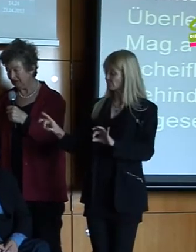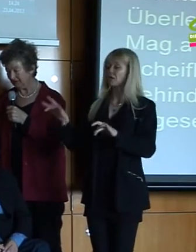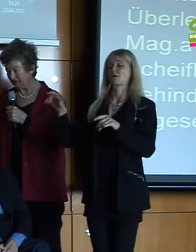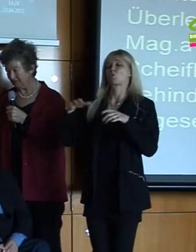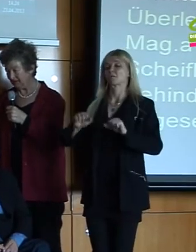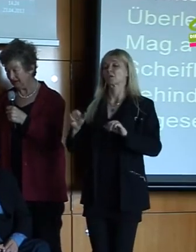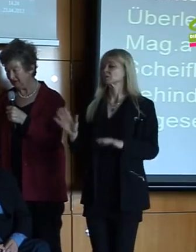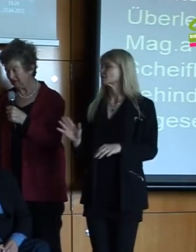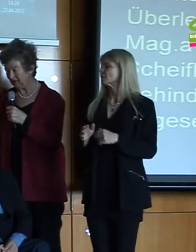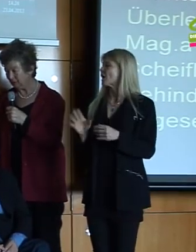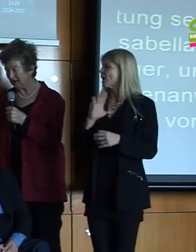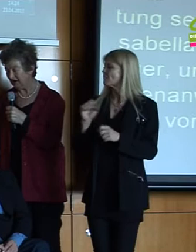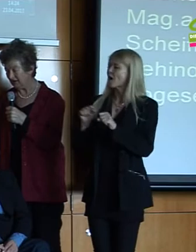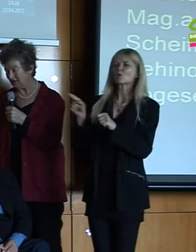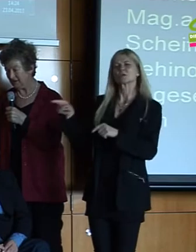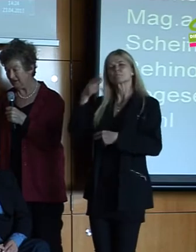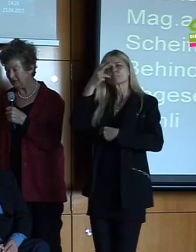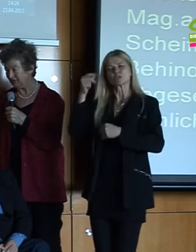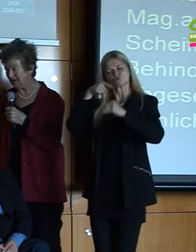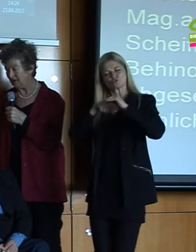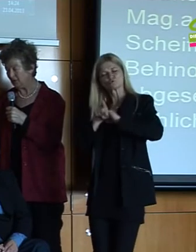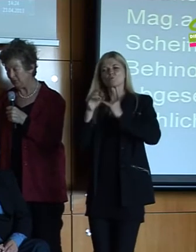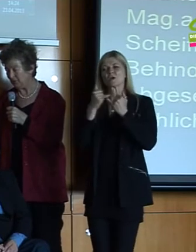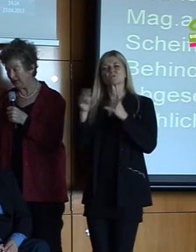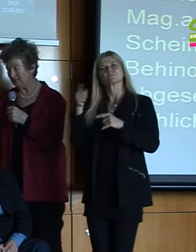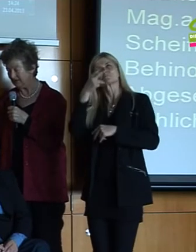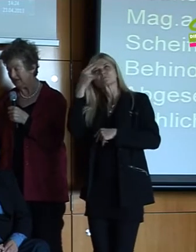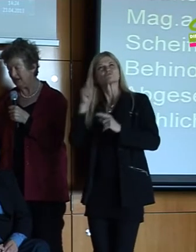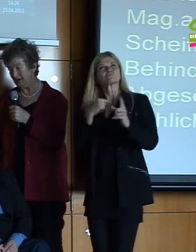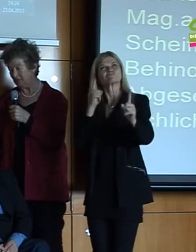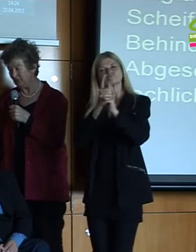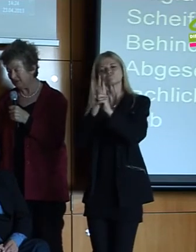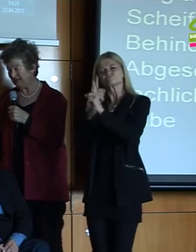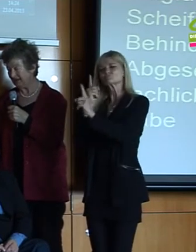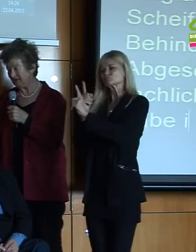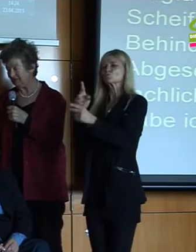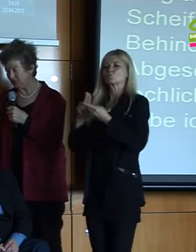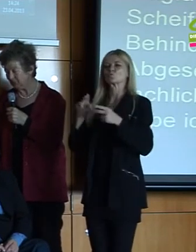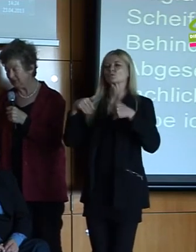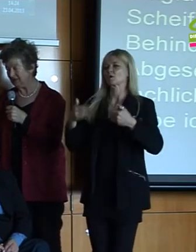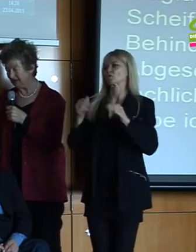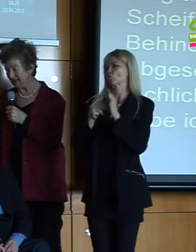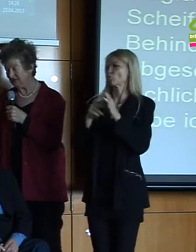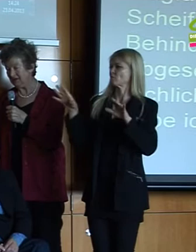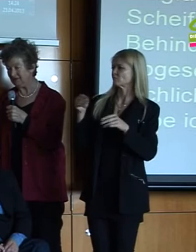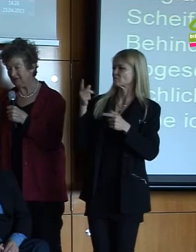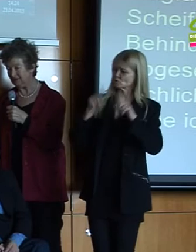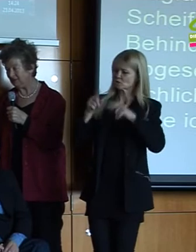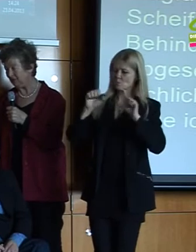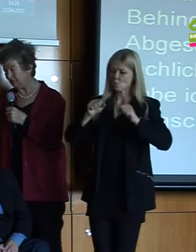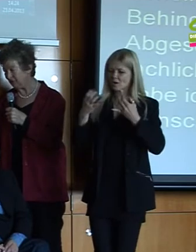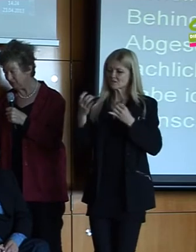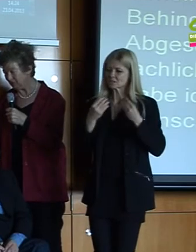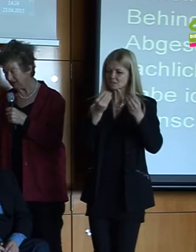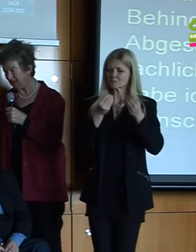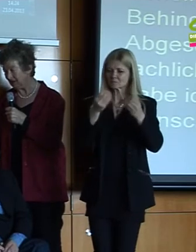natürlich auch das menschliche Zugehen auf Menschen und dann auch noch eben mit den Möglichkeiten, die du ihnen geben kannst,